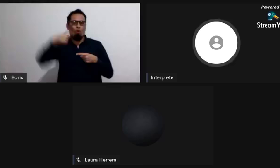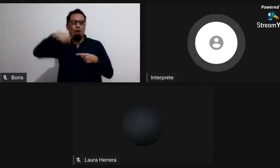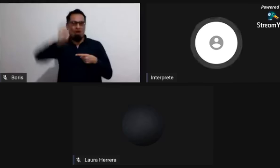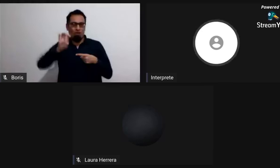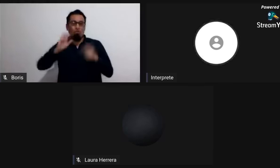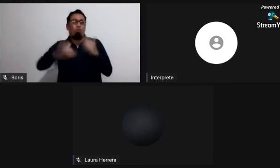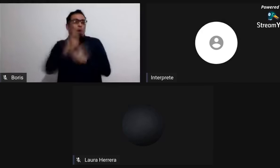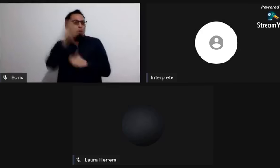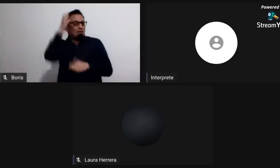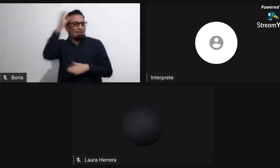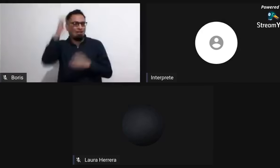países.